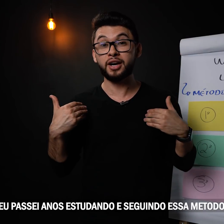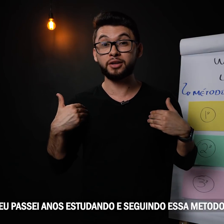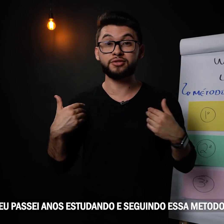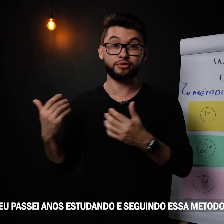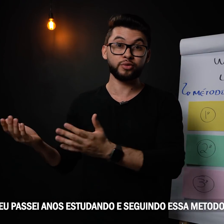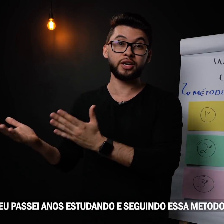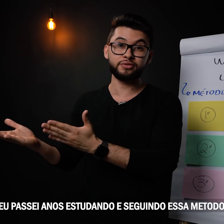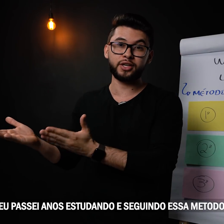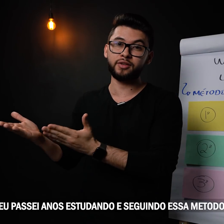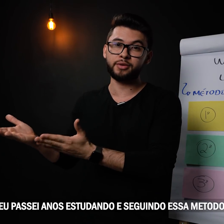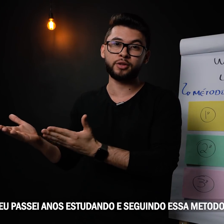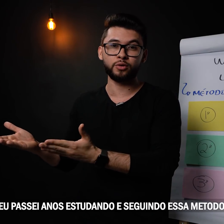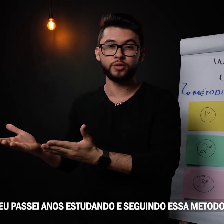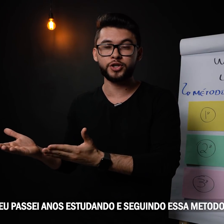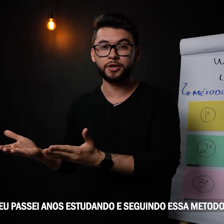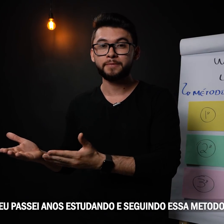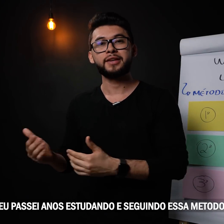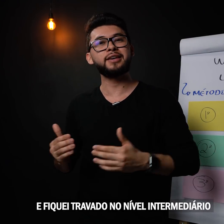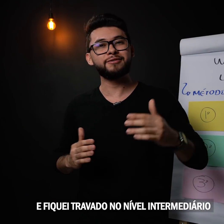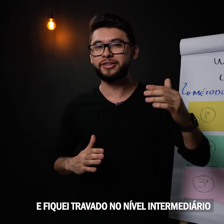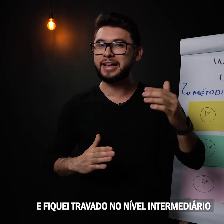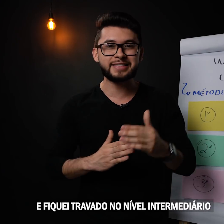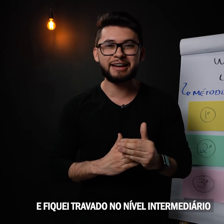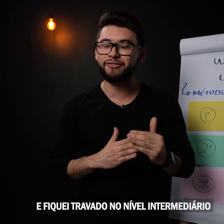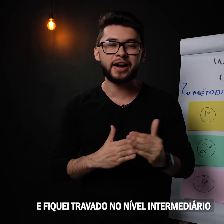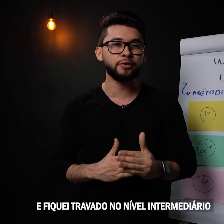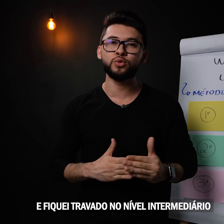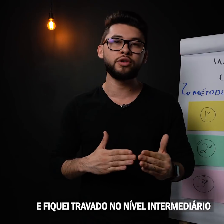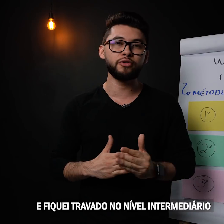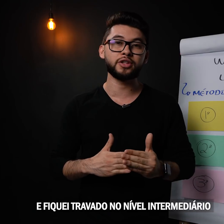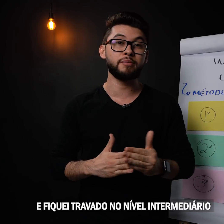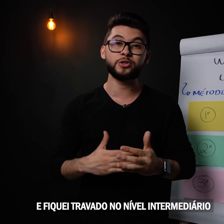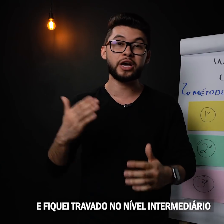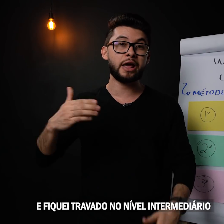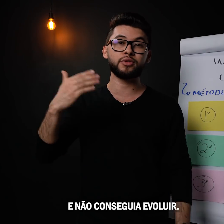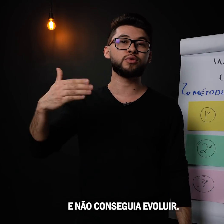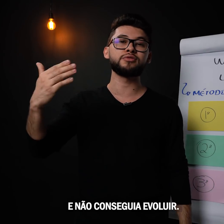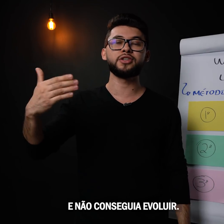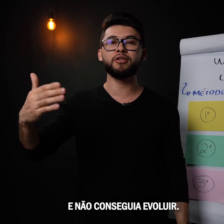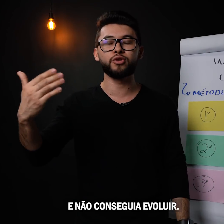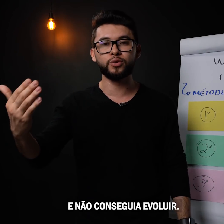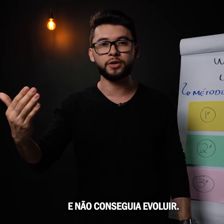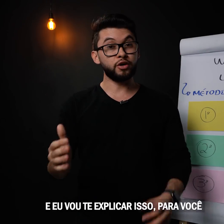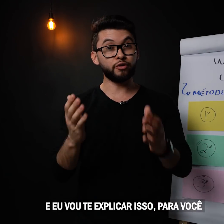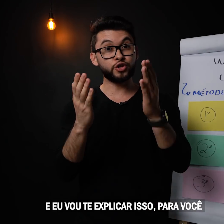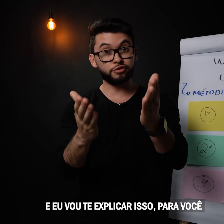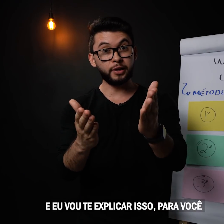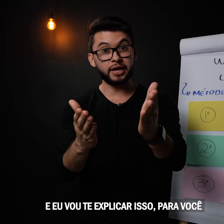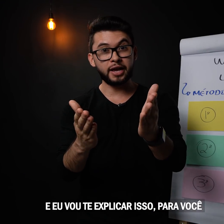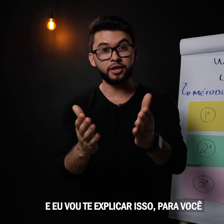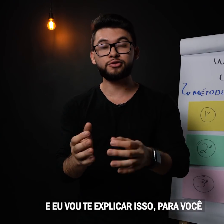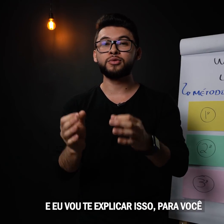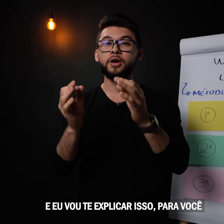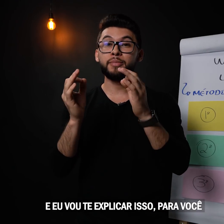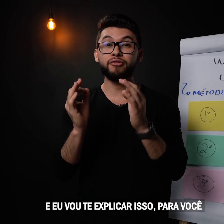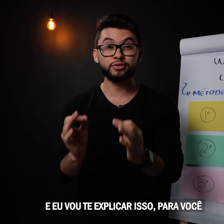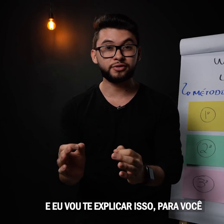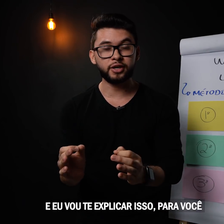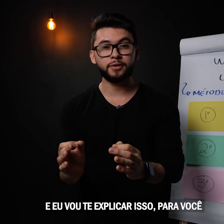anos estudando, seguindo essa metodologia e fiquei travado no nível intermediário, não consegui evoluir. E eu vou te explicar isso para você.